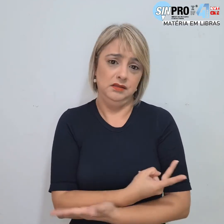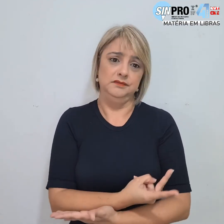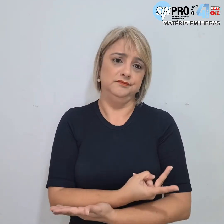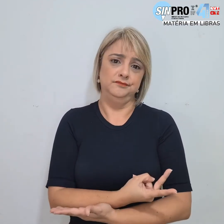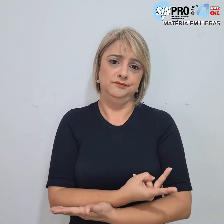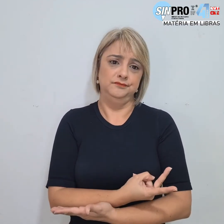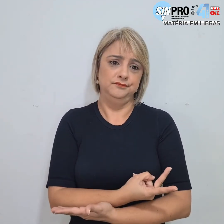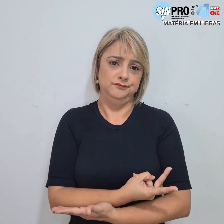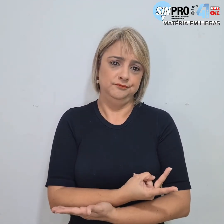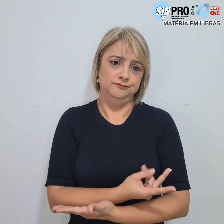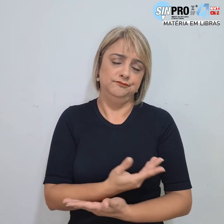e